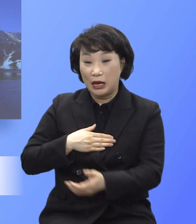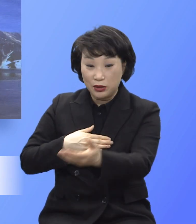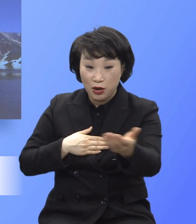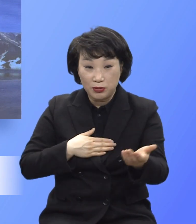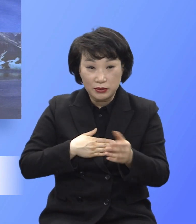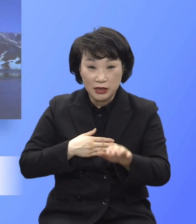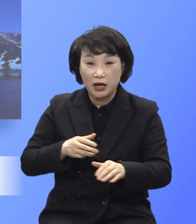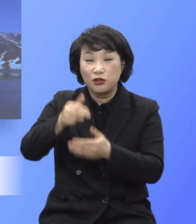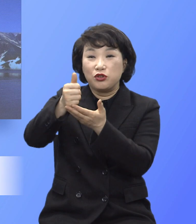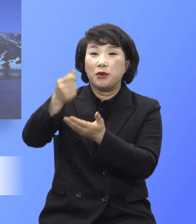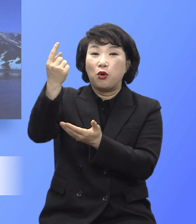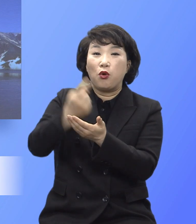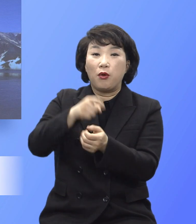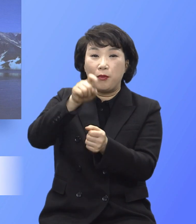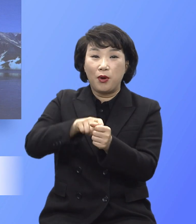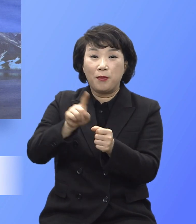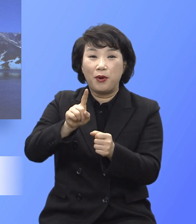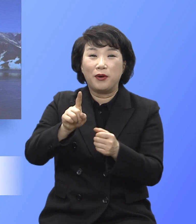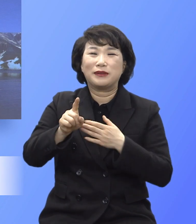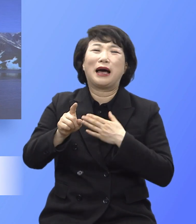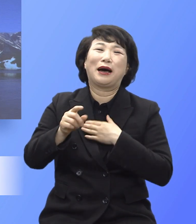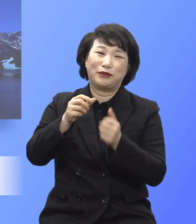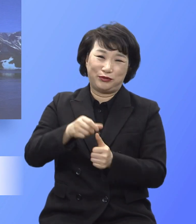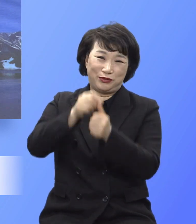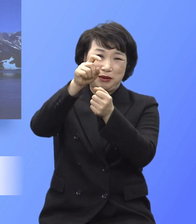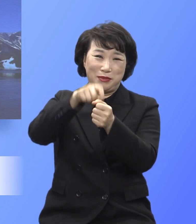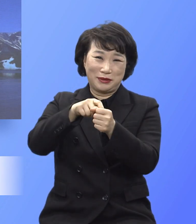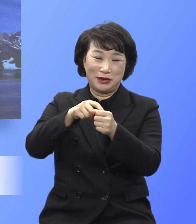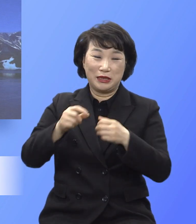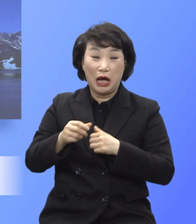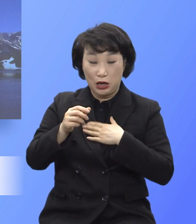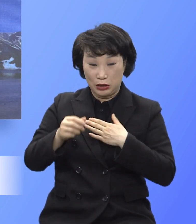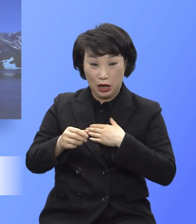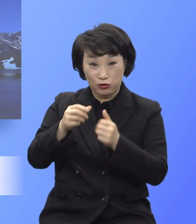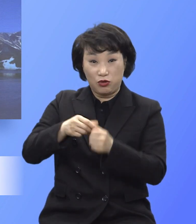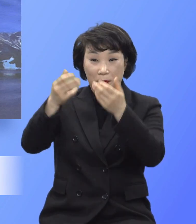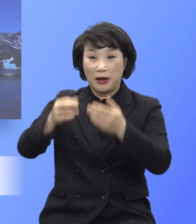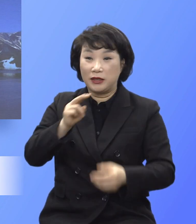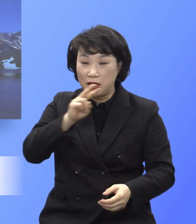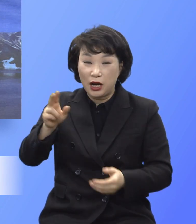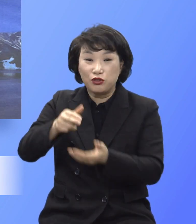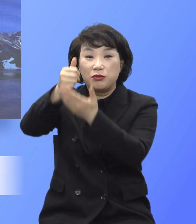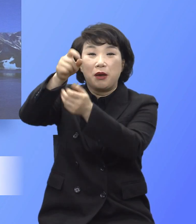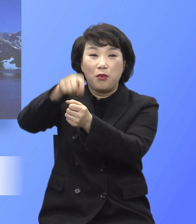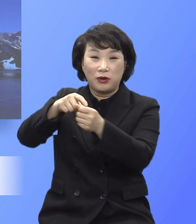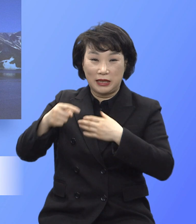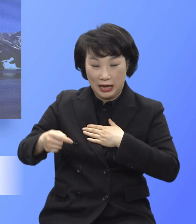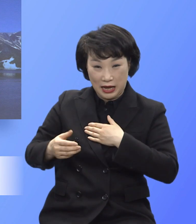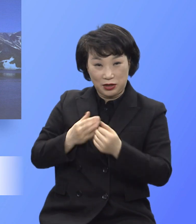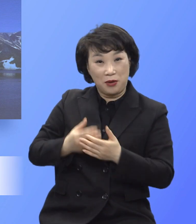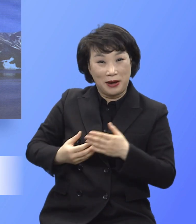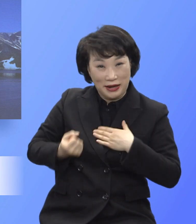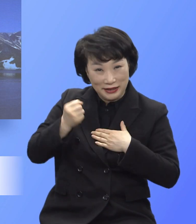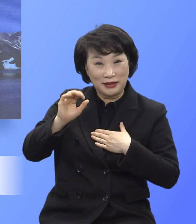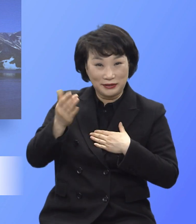여러분은 주님이 오신 목적이 구원이니 구원받아야 주님이 오신 목적이 여러분에게 이루어지는